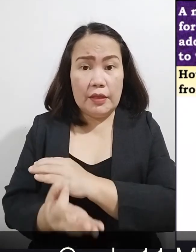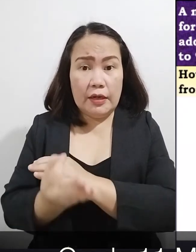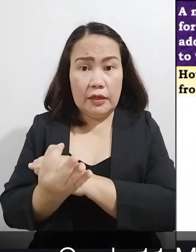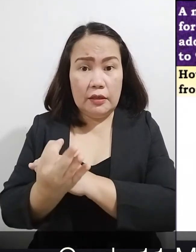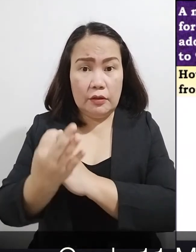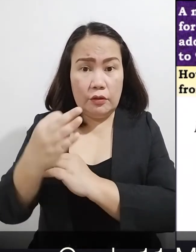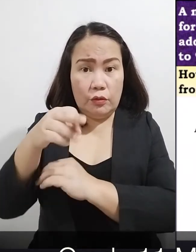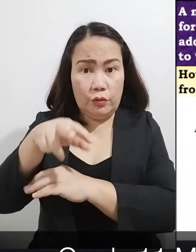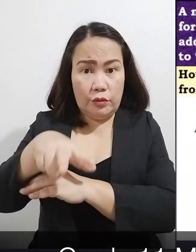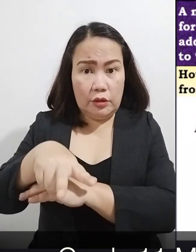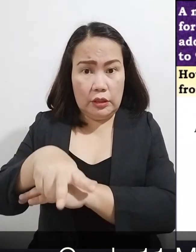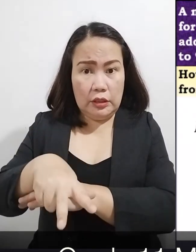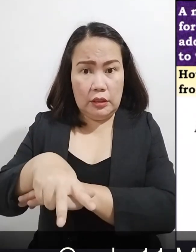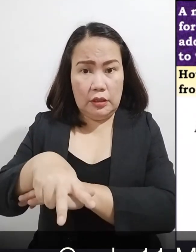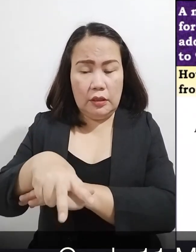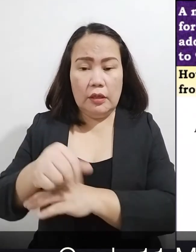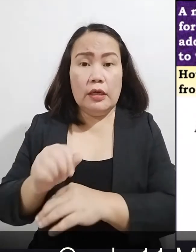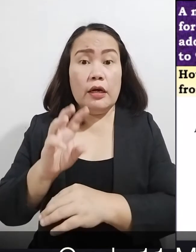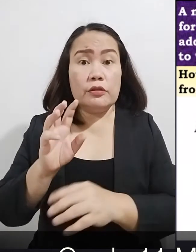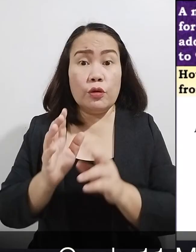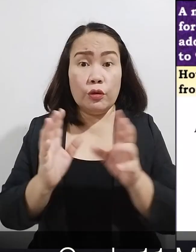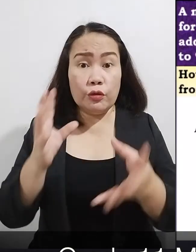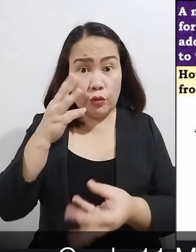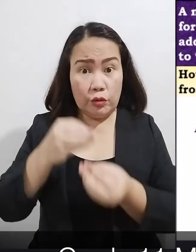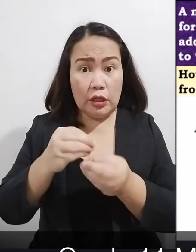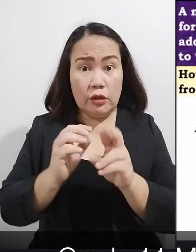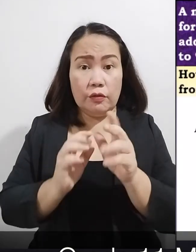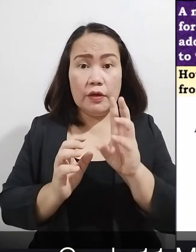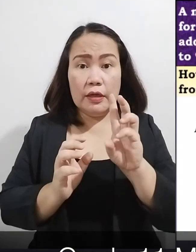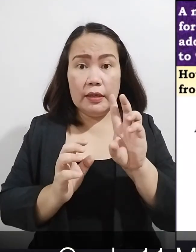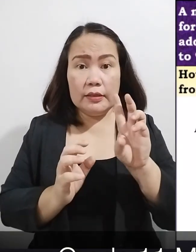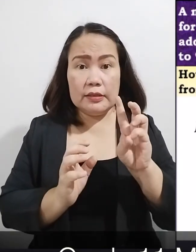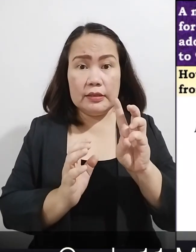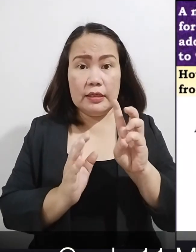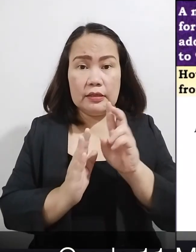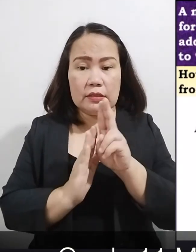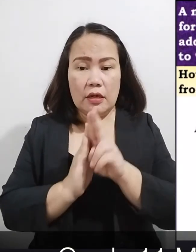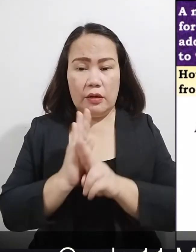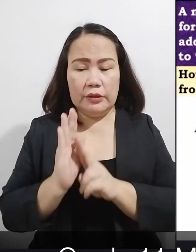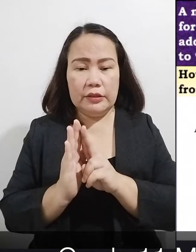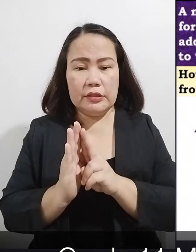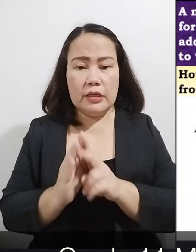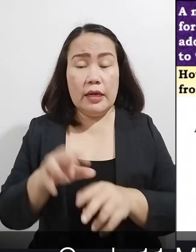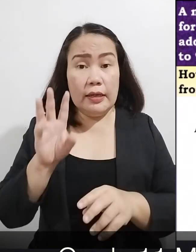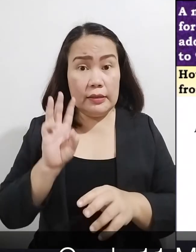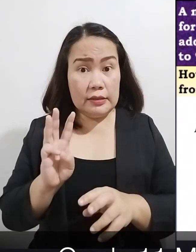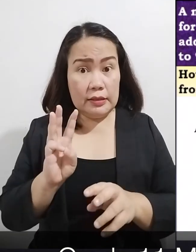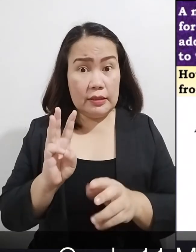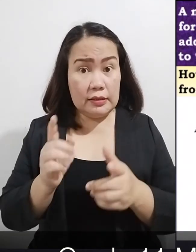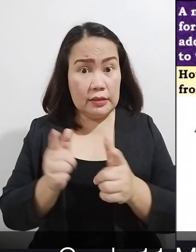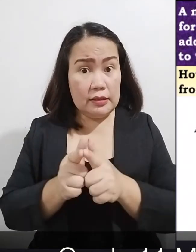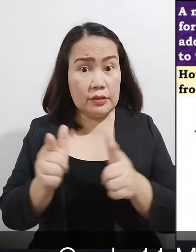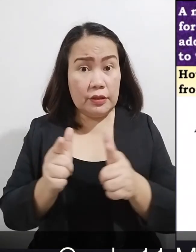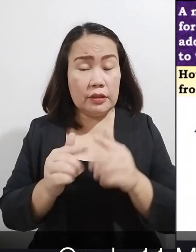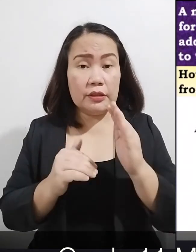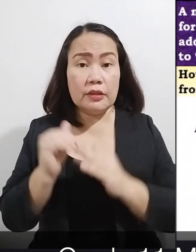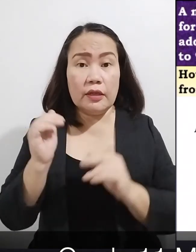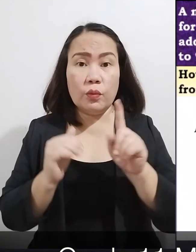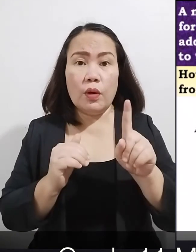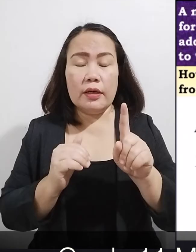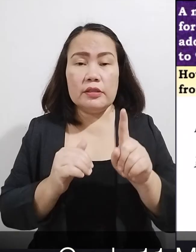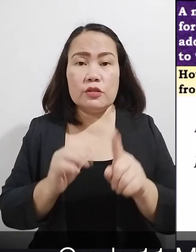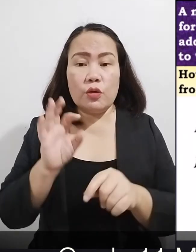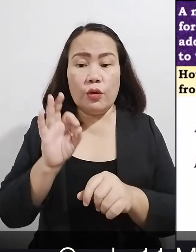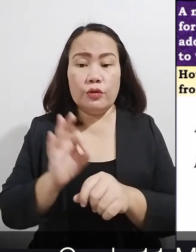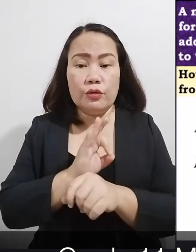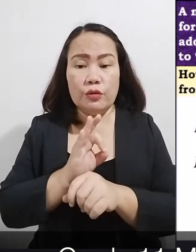6 hours. Okay, x is 6 and 6 is greater than 1. So ibig sabihin ang gagamitin nating